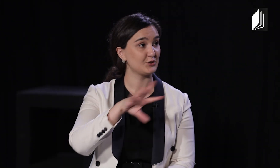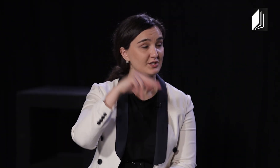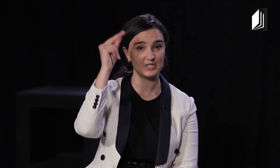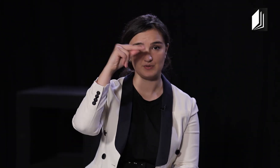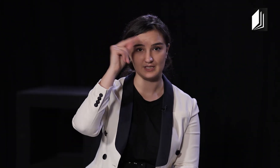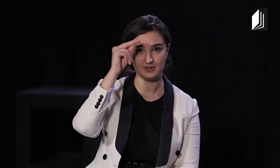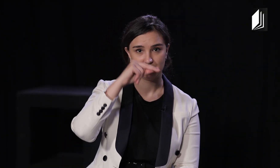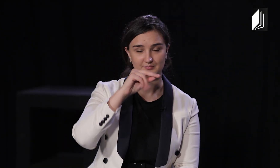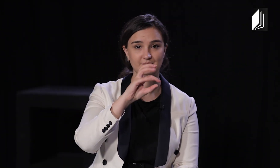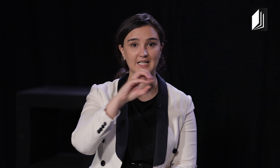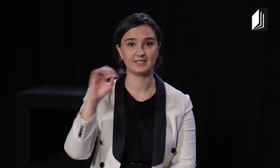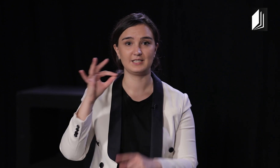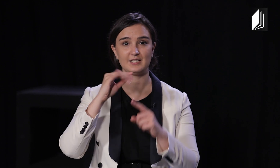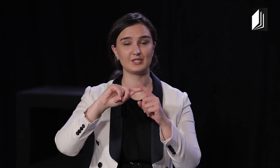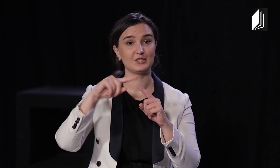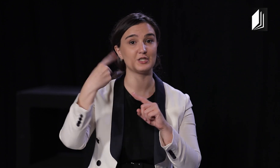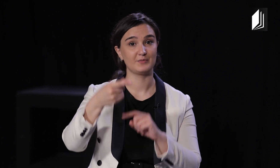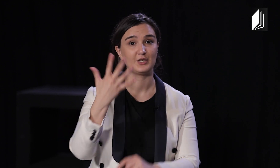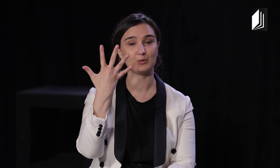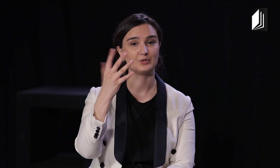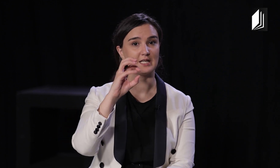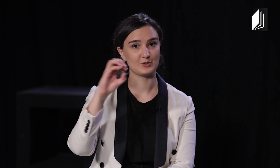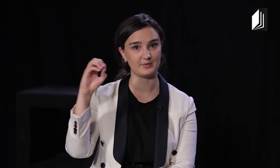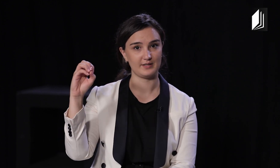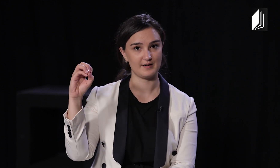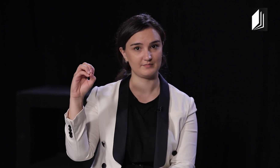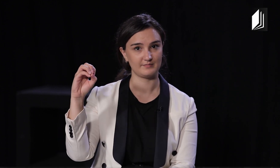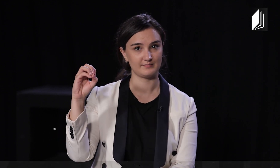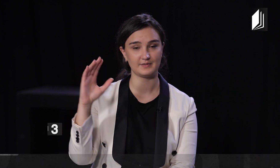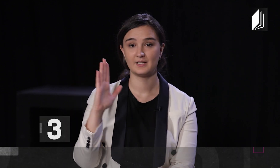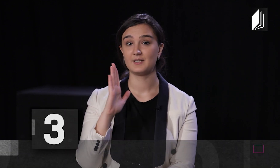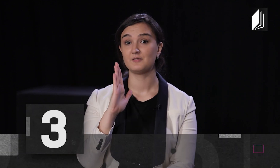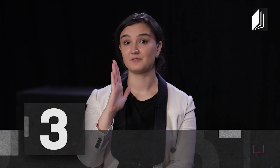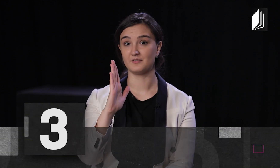ჩვენ შევისწავლეთ დაქტილის შემდეგი ხუთი ასოპგერა. ვ